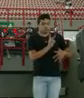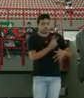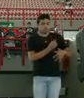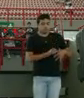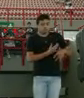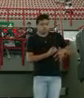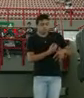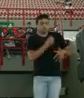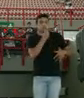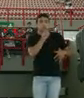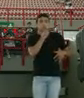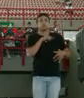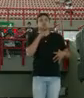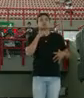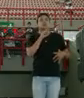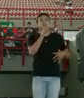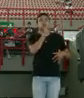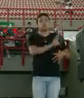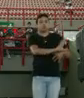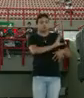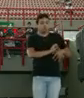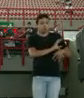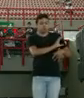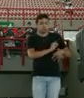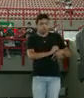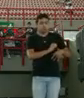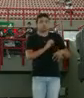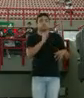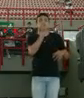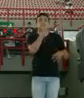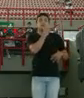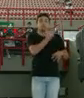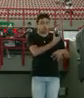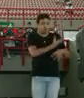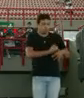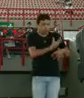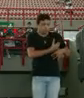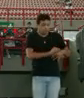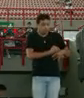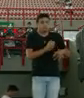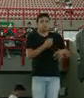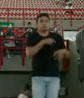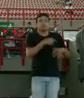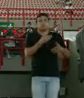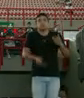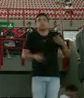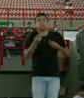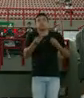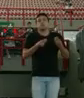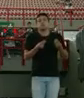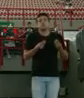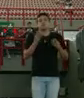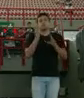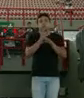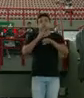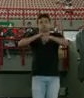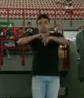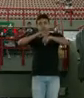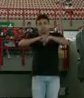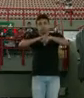eu não consigo reabsorver o quê? Água. Se eu não reabsorvo água, eu vou perder essa água por onde? Pela